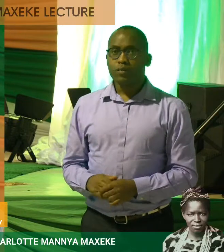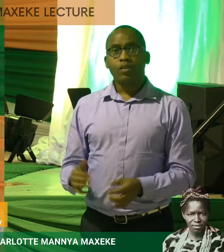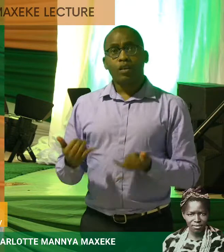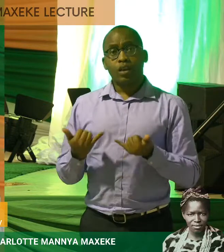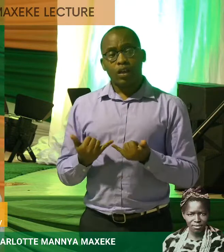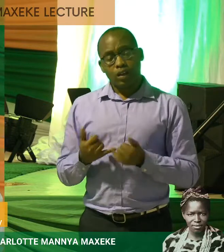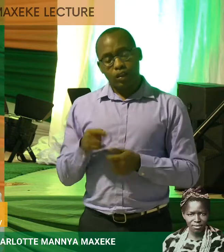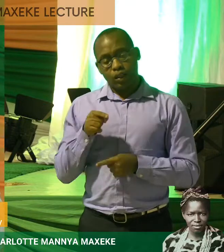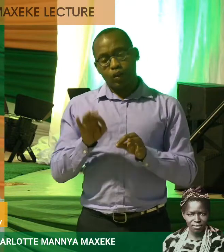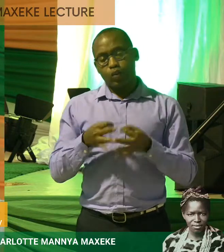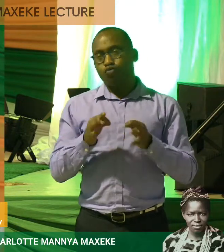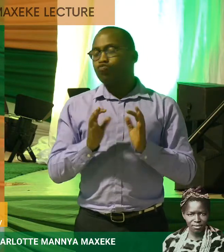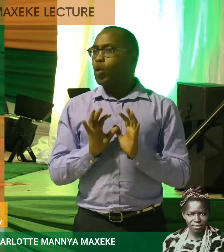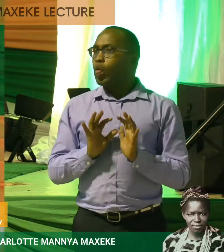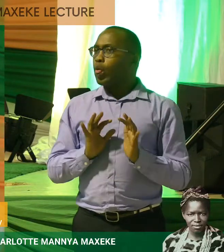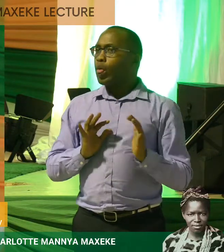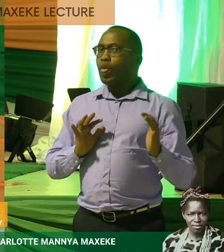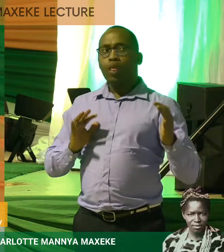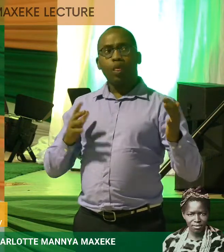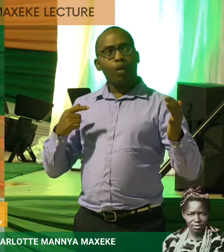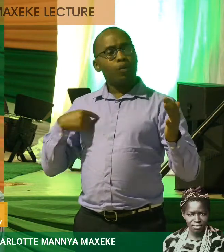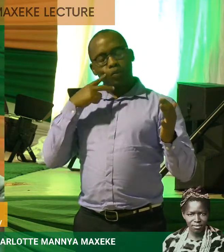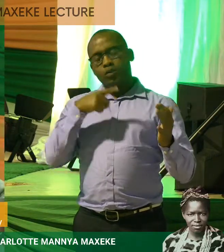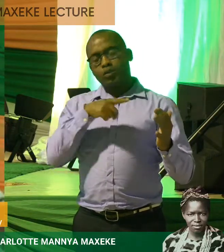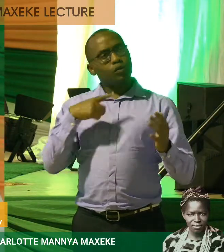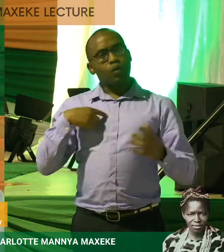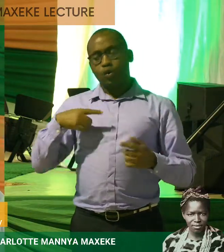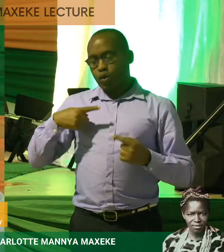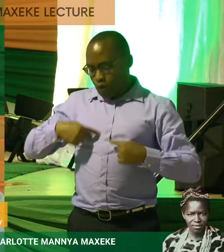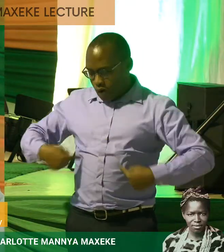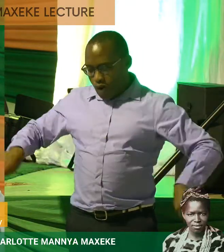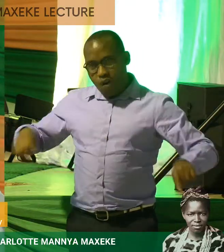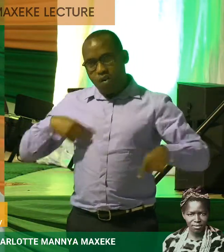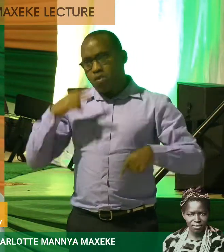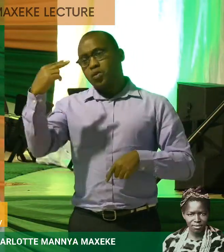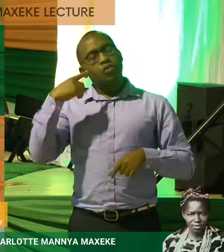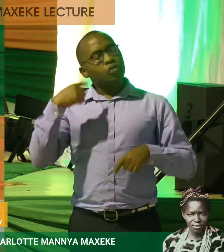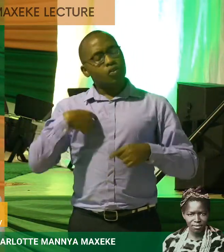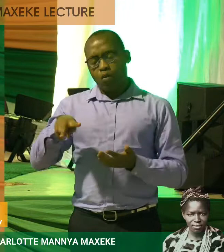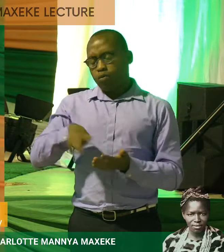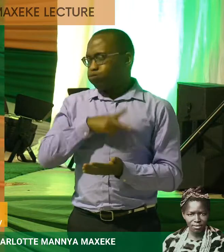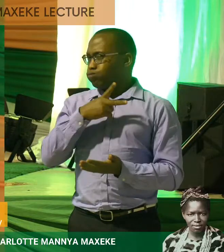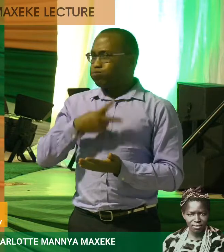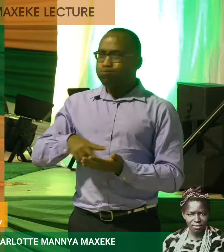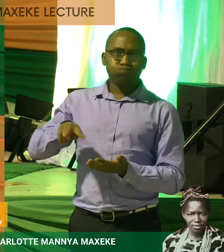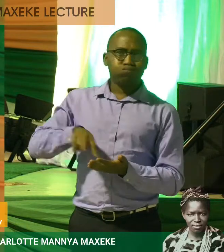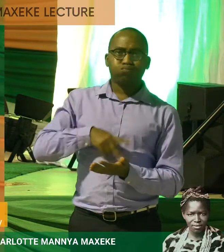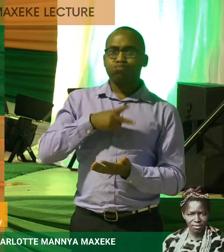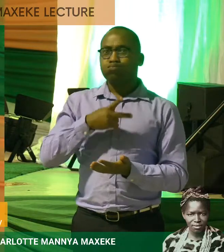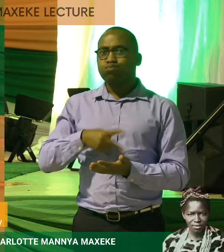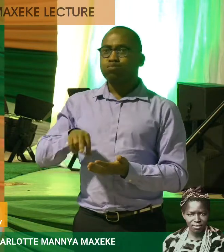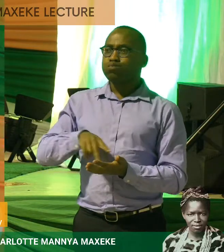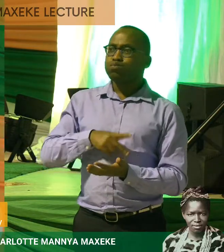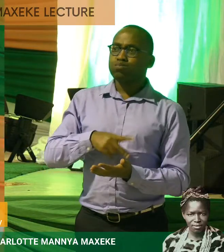isenzela kwayare uyi performance yayo bethu na benizibona apa sijaiva ngasibambi